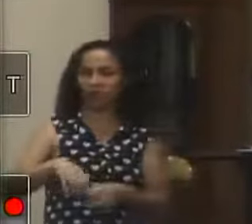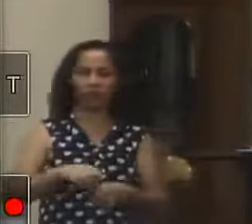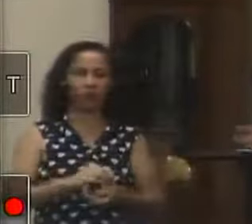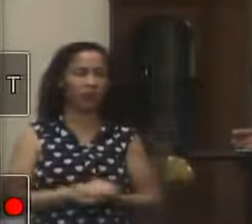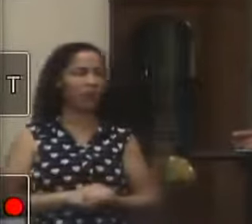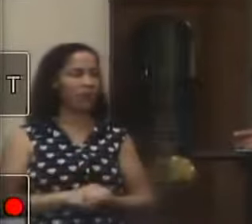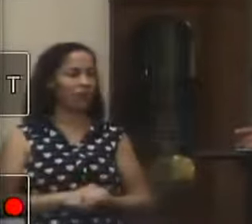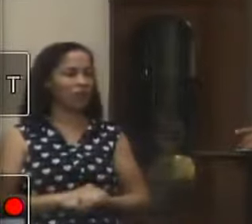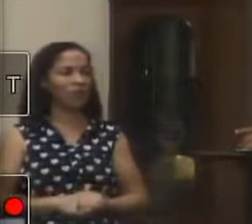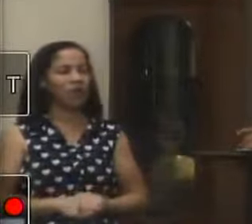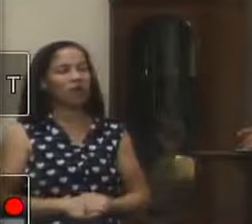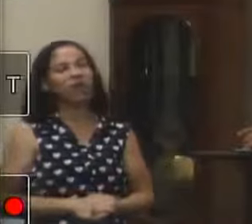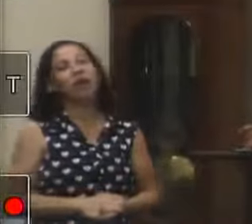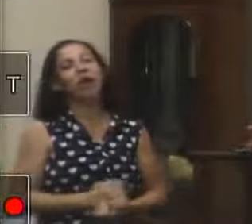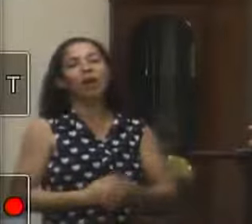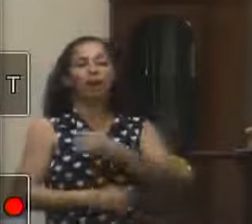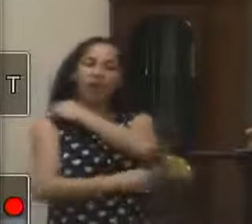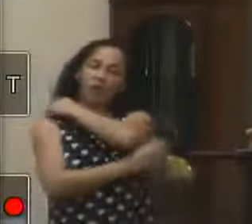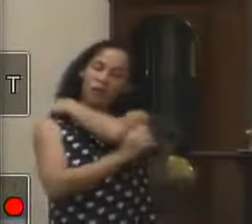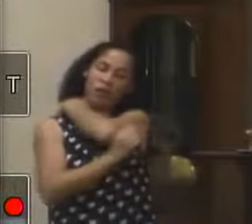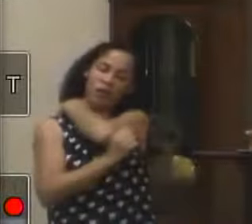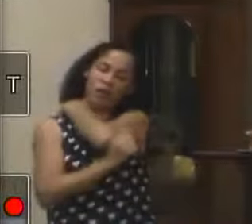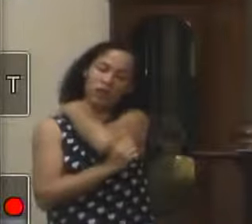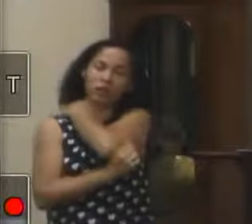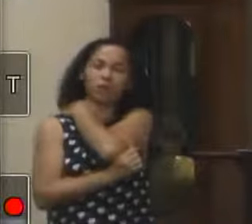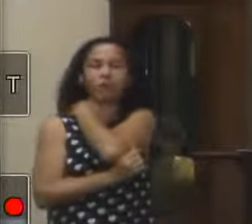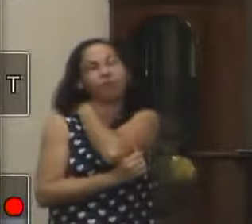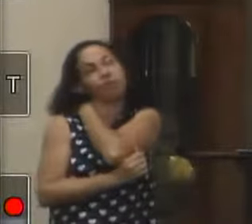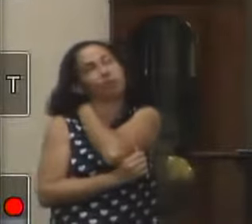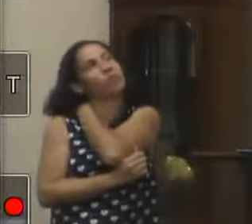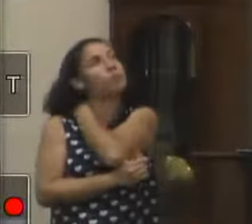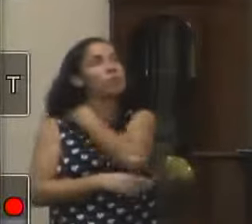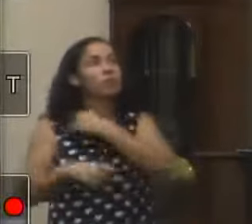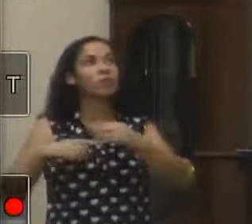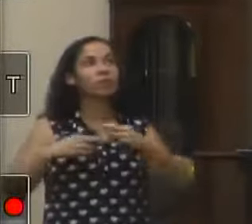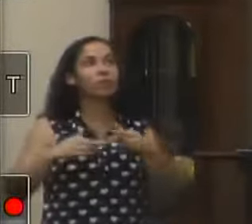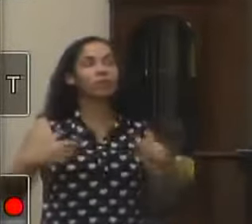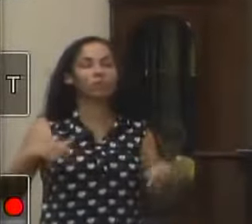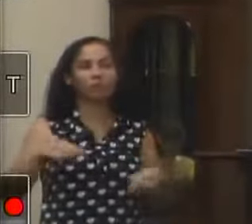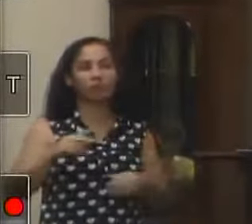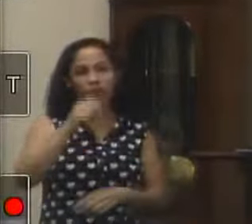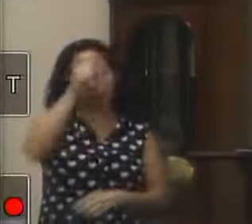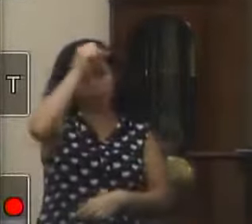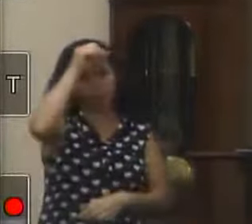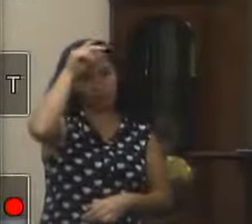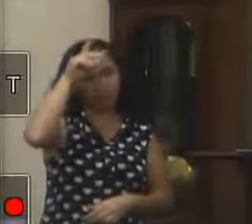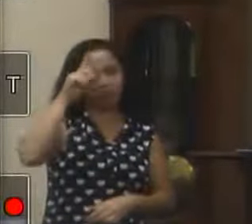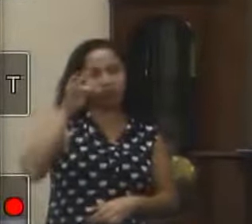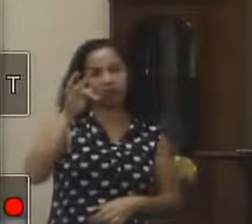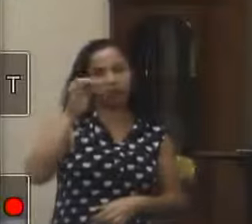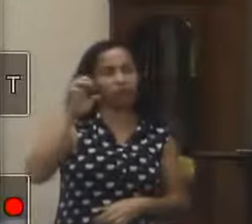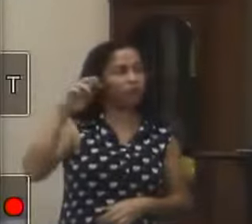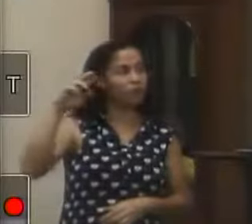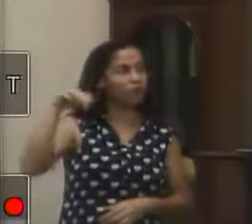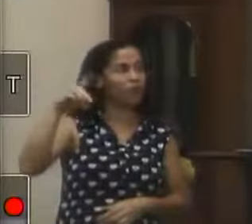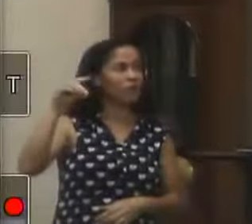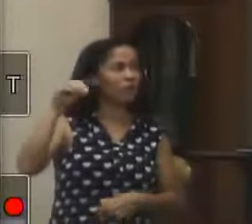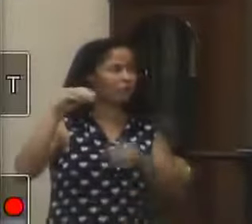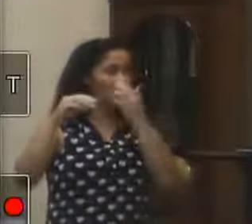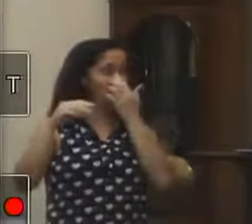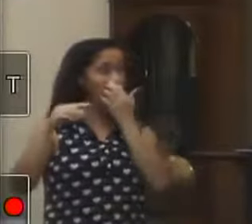Então eu acho que tem umas coisas que eu tenho certeza que nesse governo, que o Fernandinho está atendendo, não só a mim,